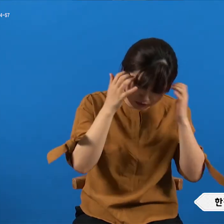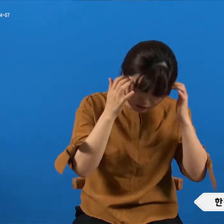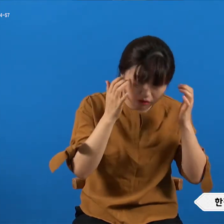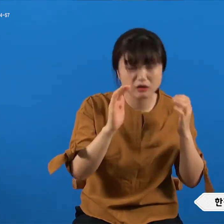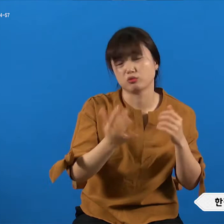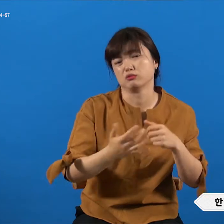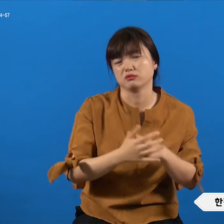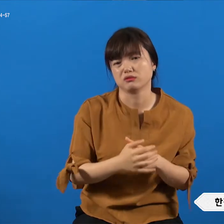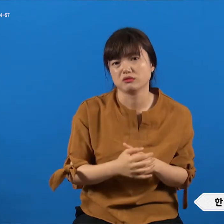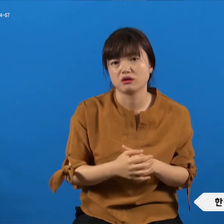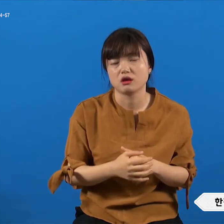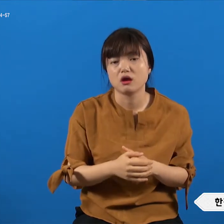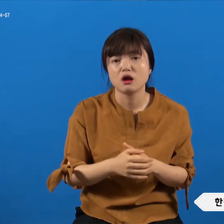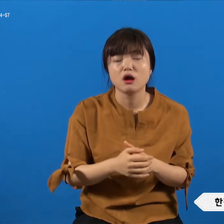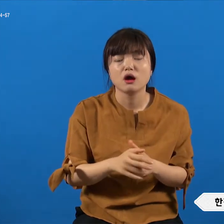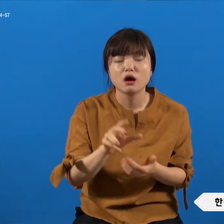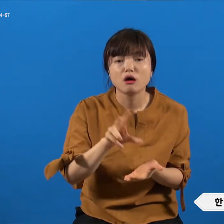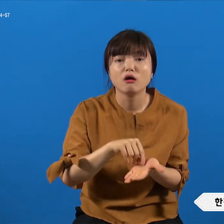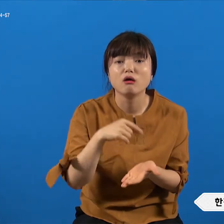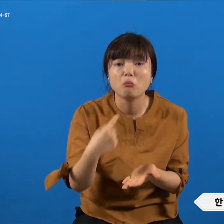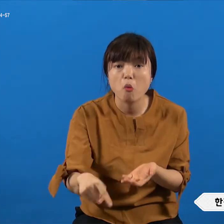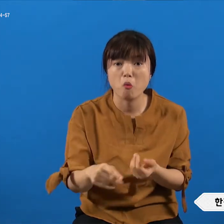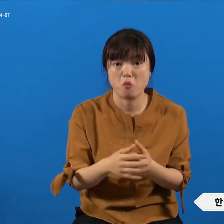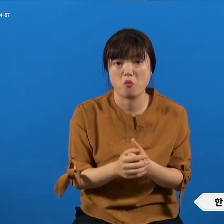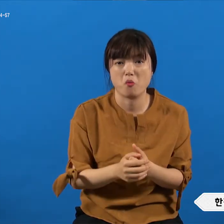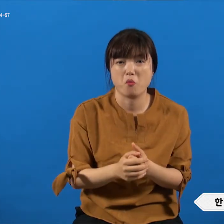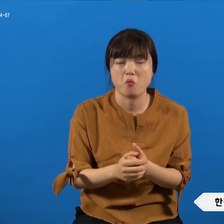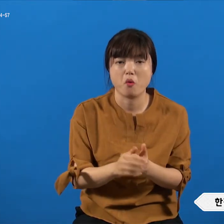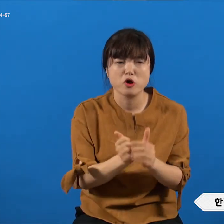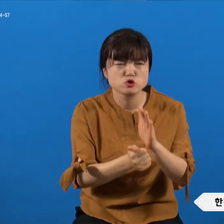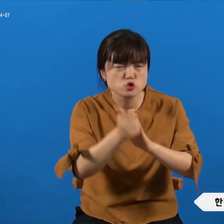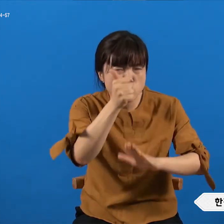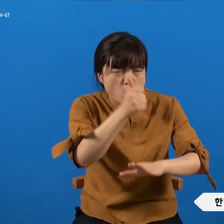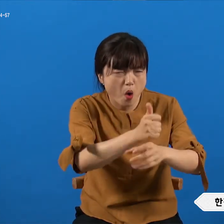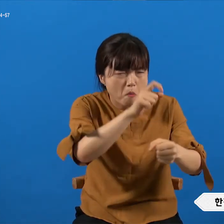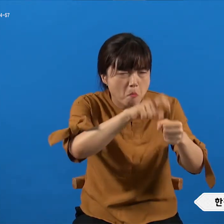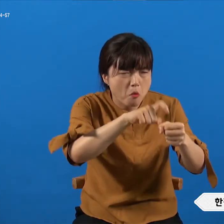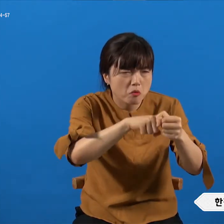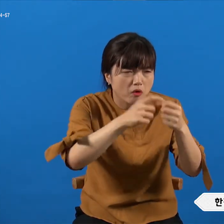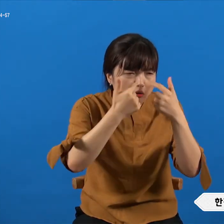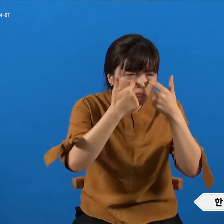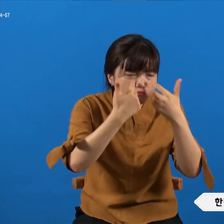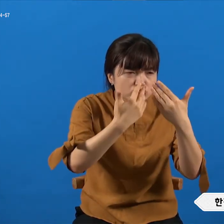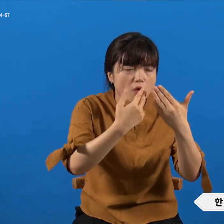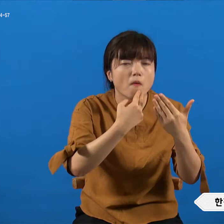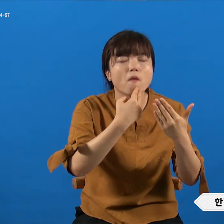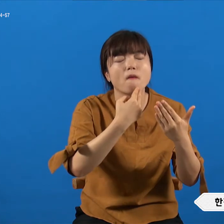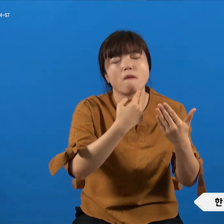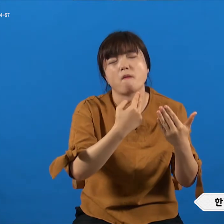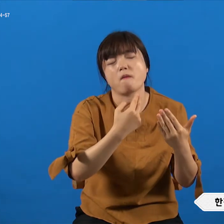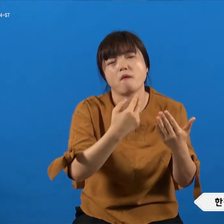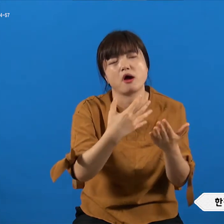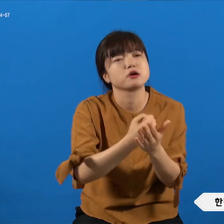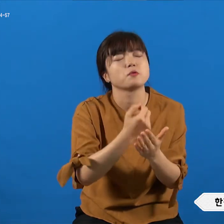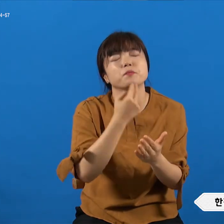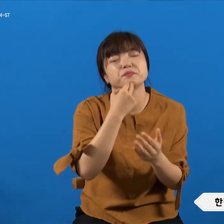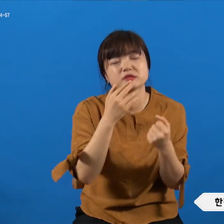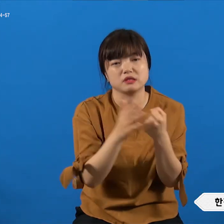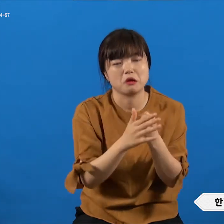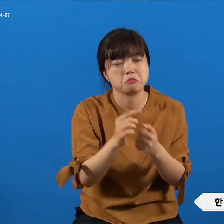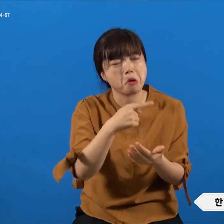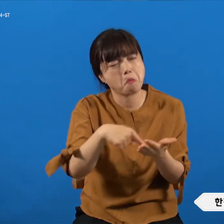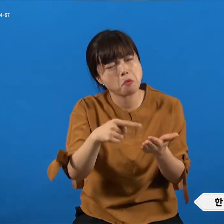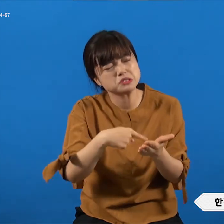그렇게 처참하게 된 이유가 바로 이 성공의 철학이 분명하지 못했기 때문입니다.